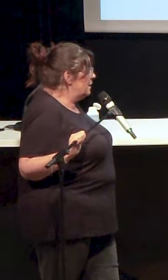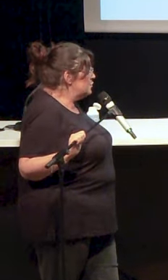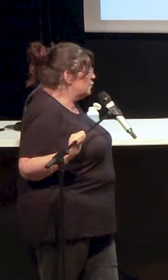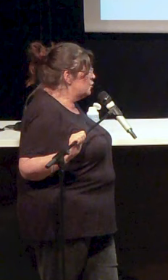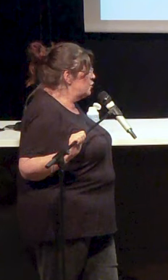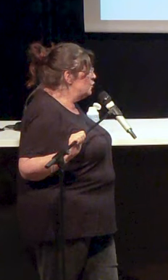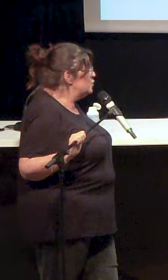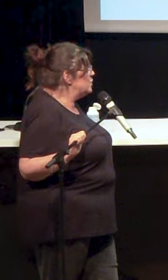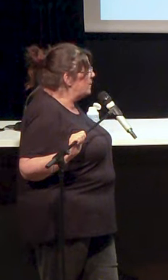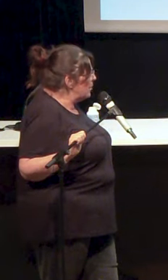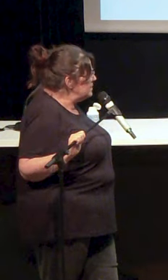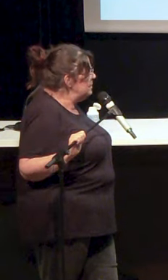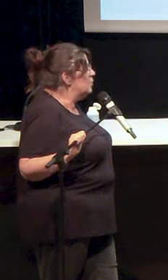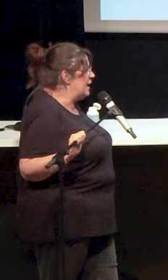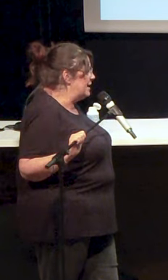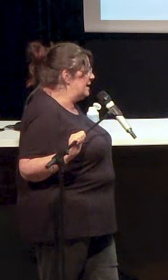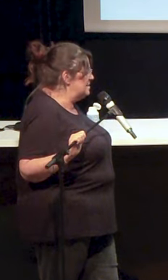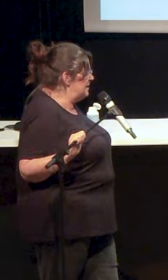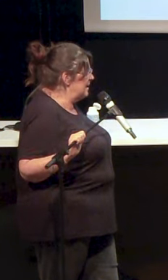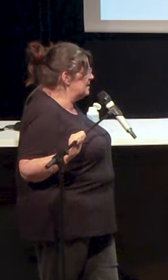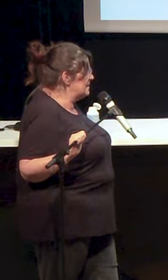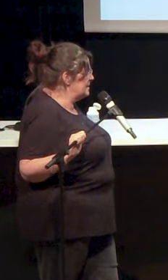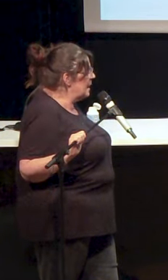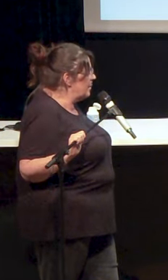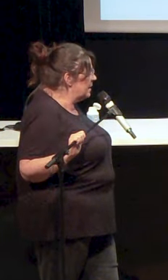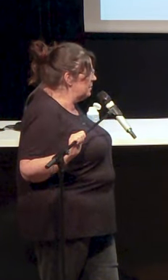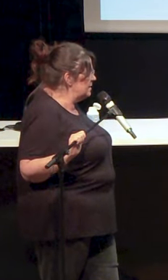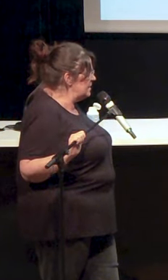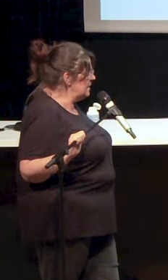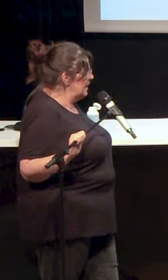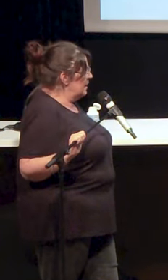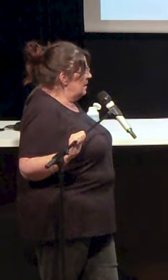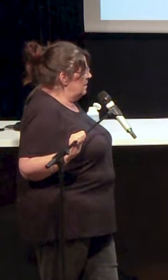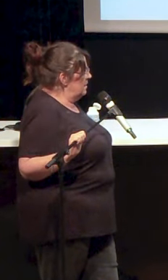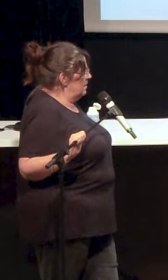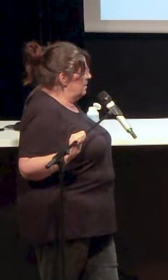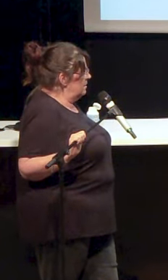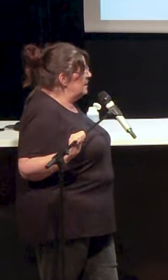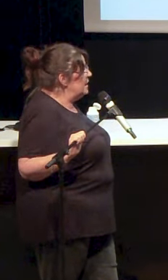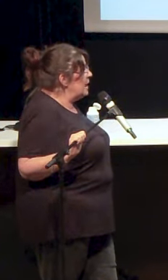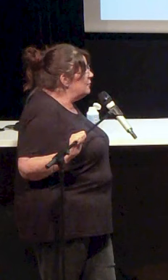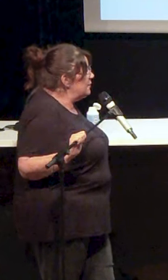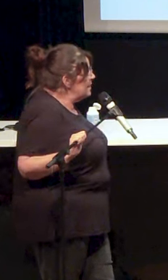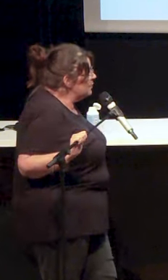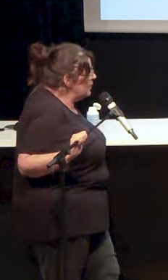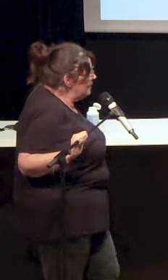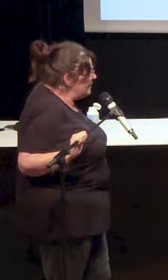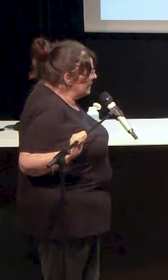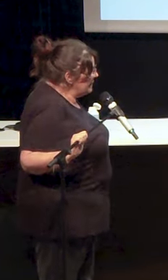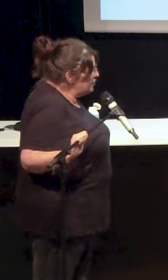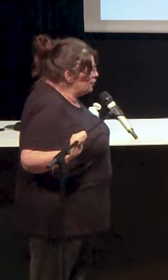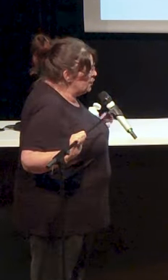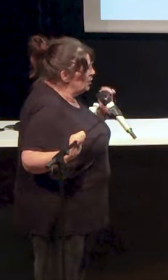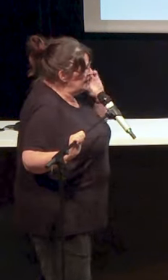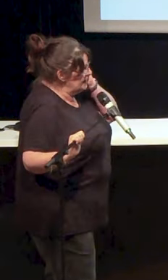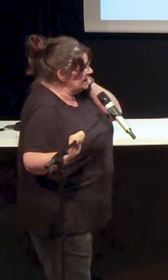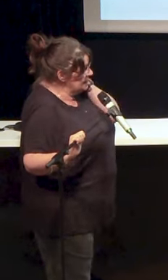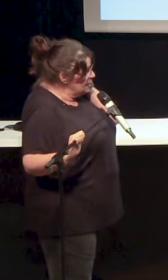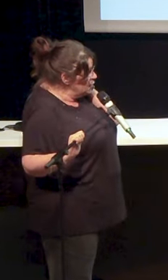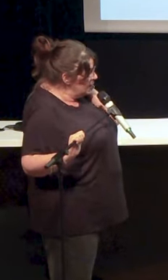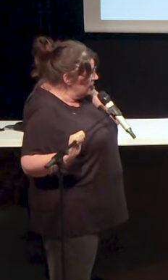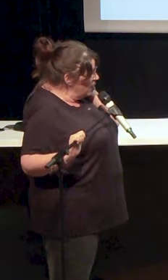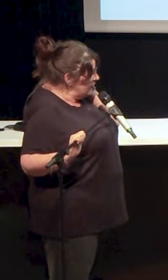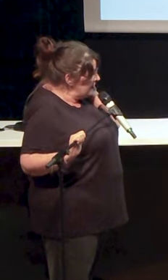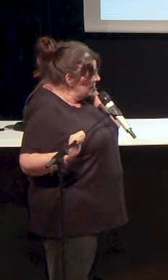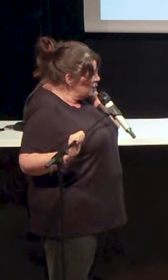Là, sur Toulouse, à Poitiers, il y a les classes bilingues, etc., à Paris aussi. Mais la filière de la maternelle jusqu'au lycée,